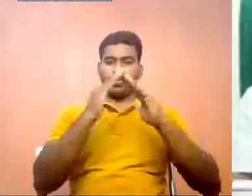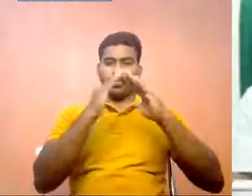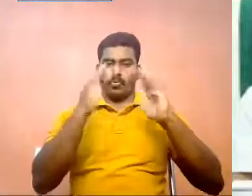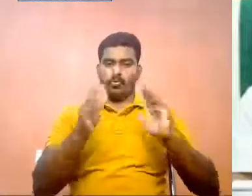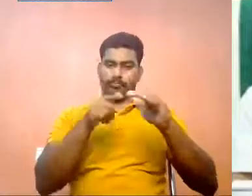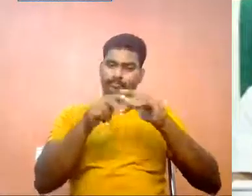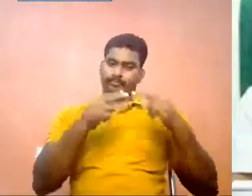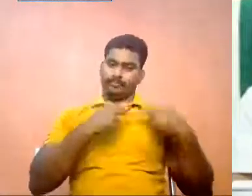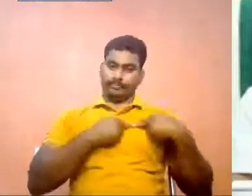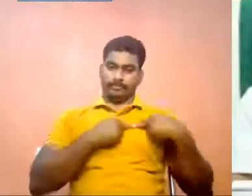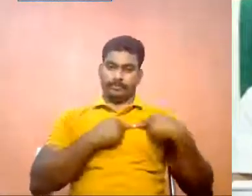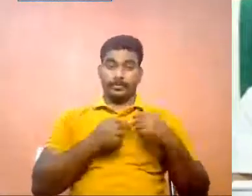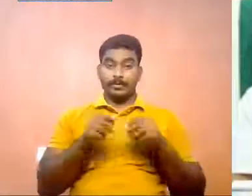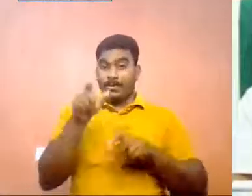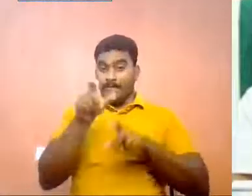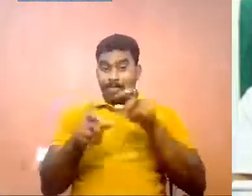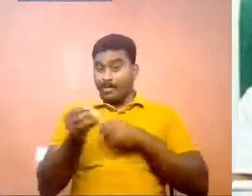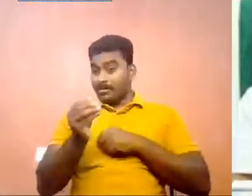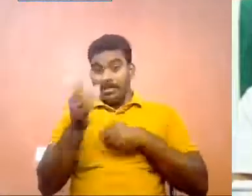ചില രോഗങ്ങളുള്ളവർ,